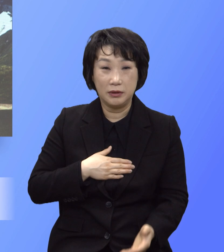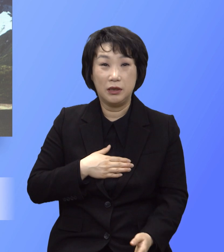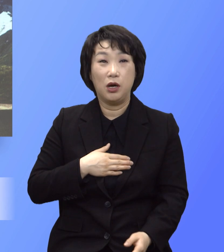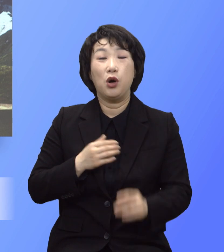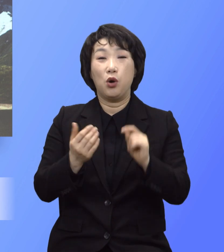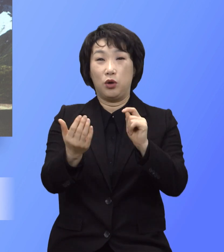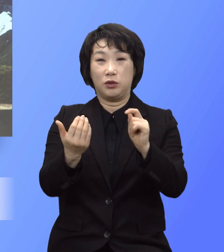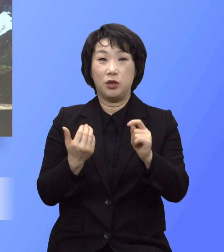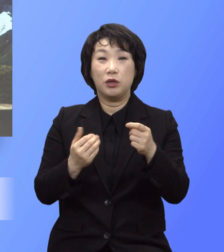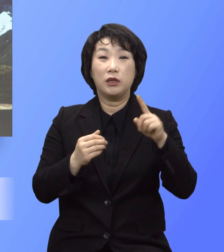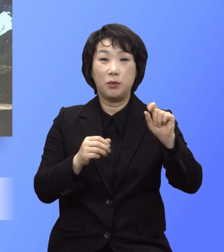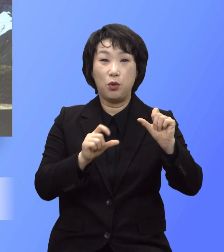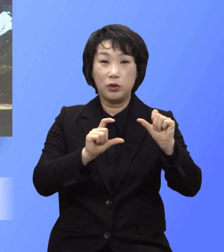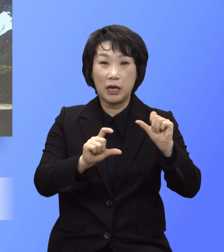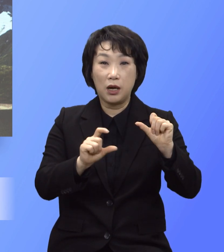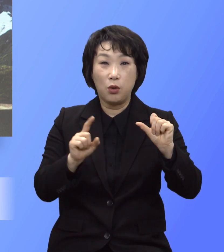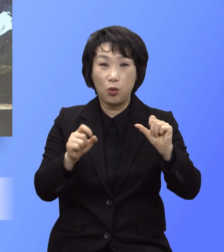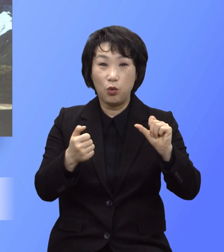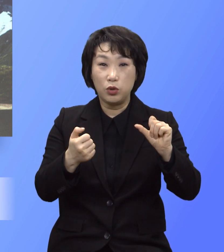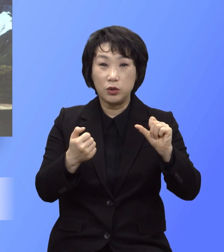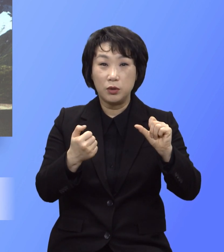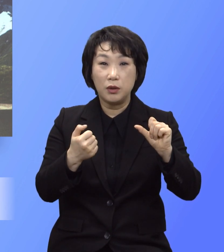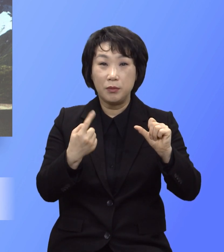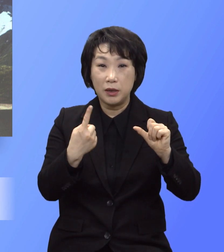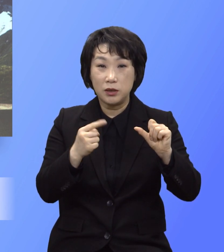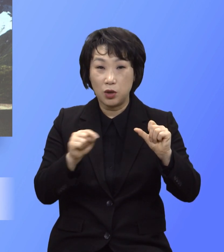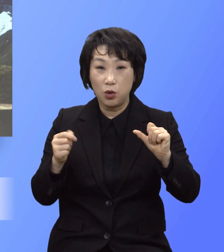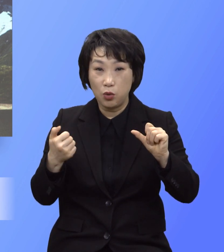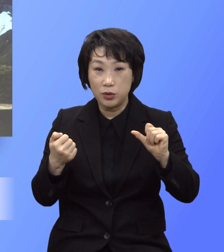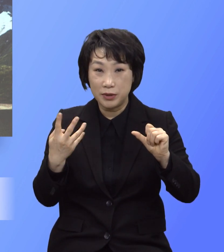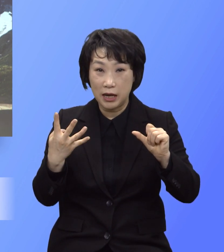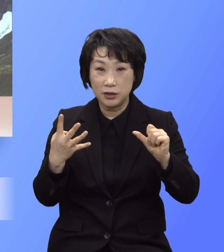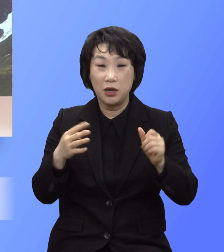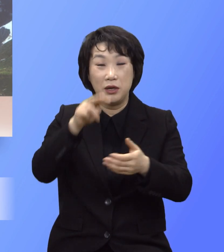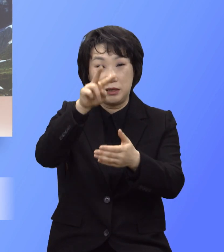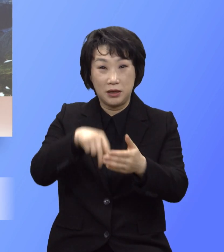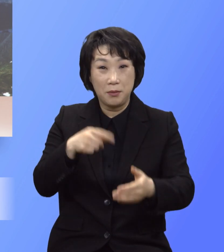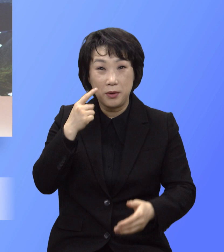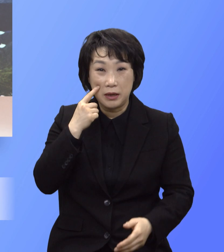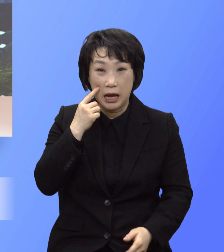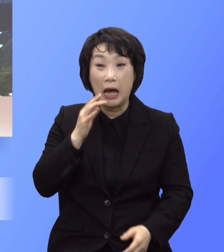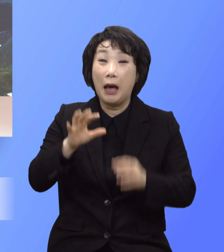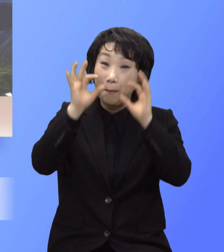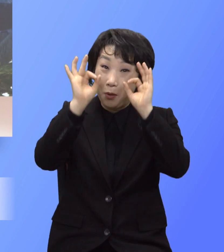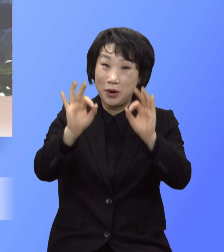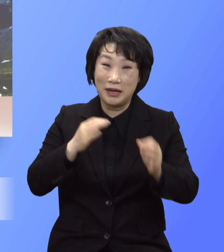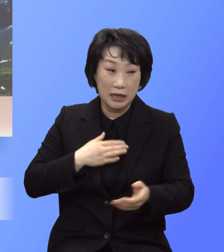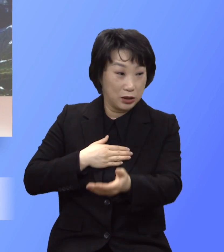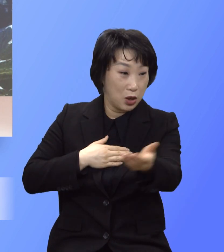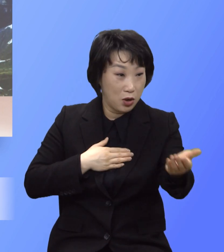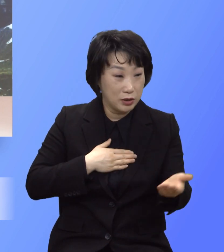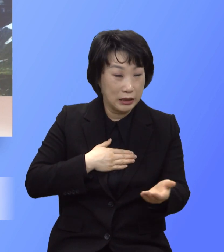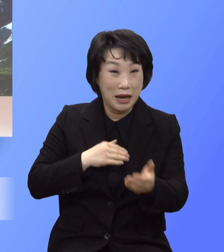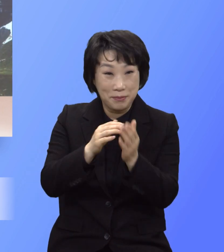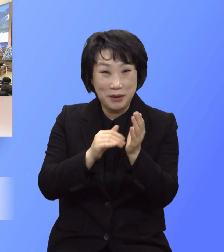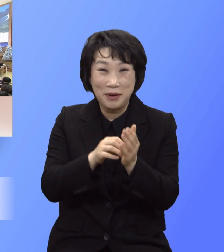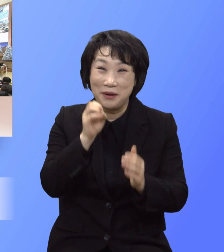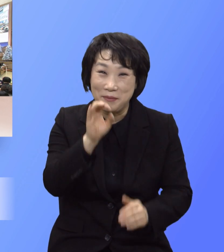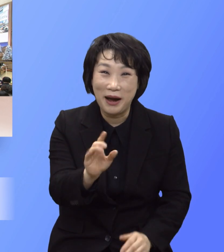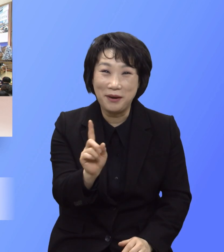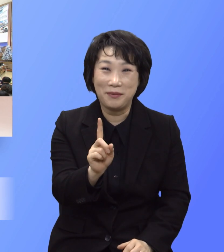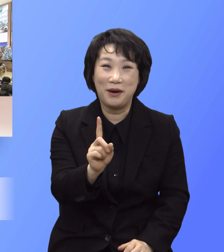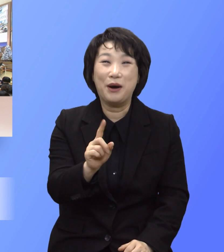고린도서 15장 51절 54절 한번 읽어봐. 보라, 내가 너희에게 비밀을